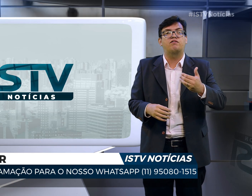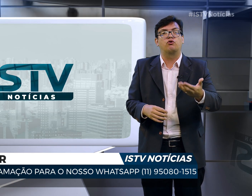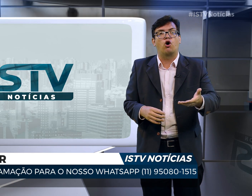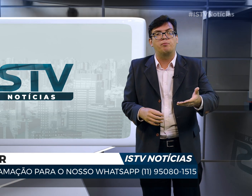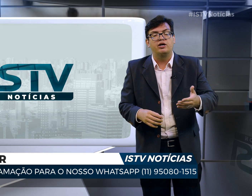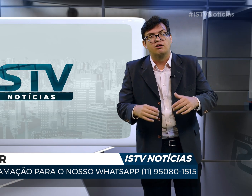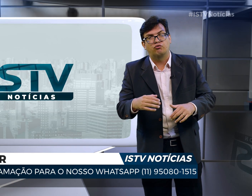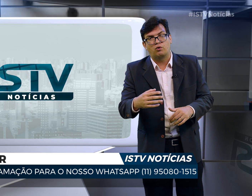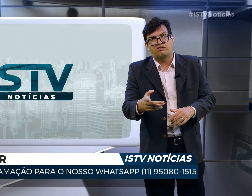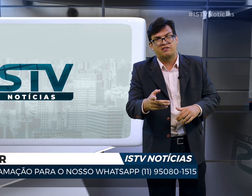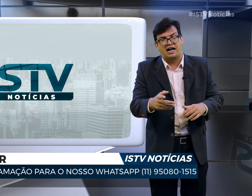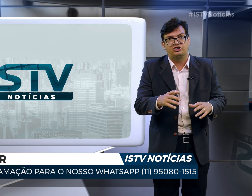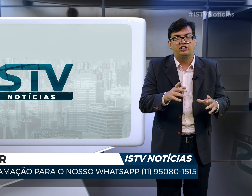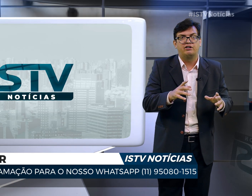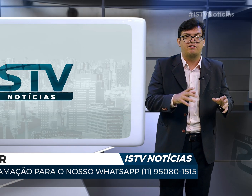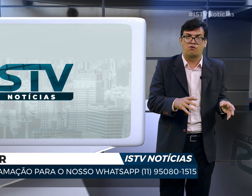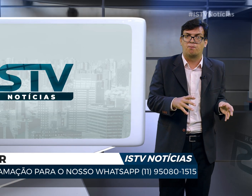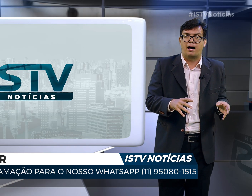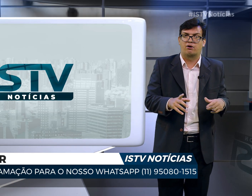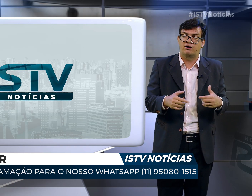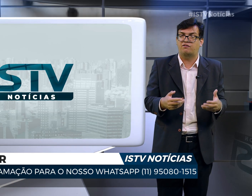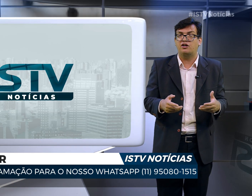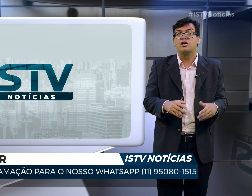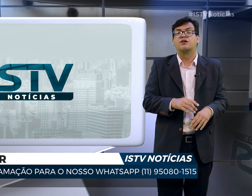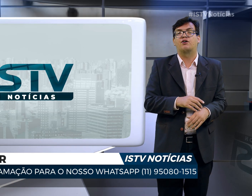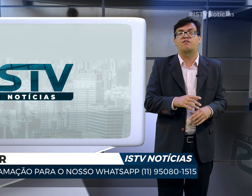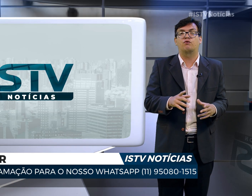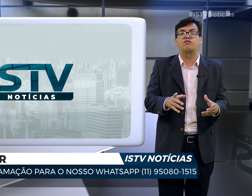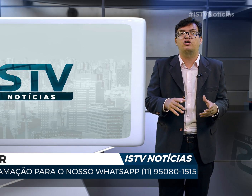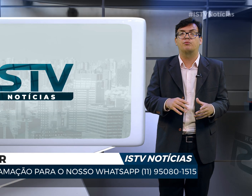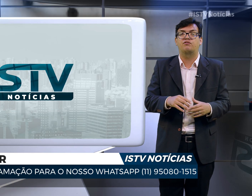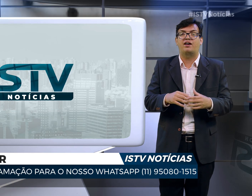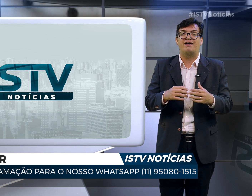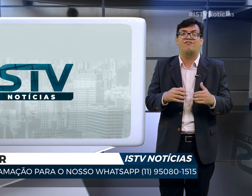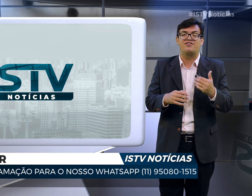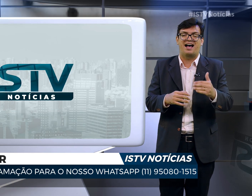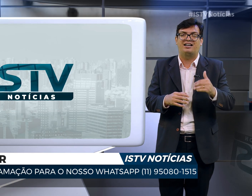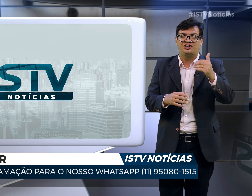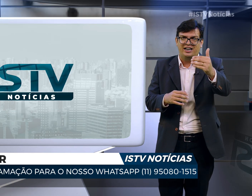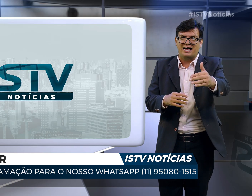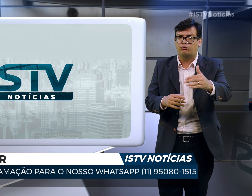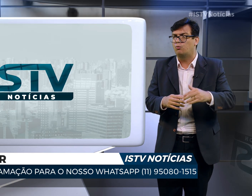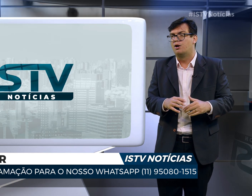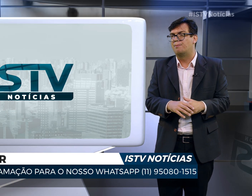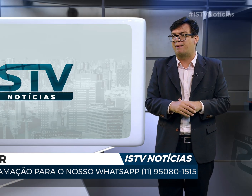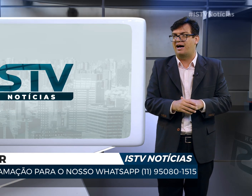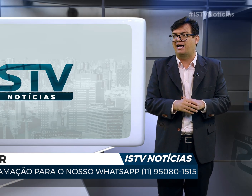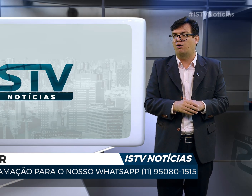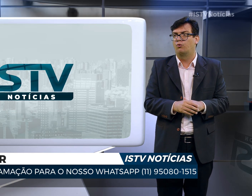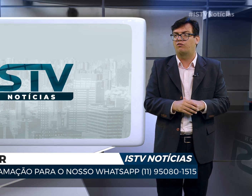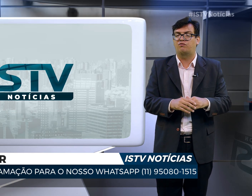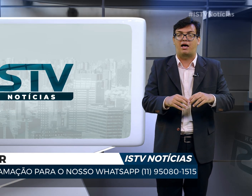seu nome, sua cidade e seu bairro. Assim, nós conseguimos enviar direto para